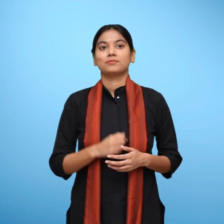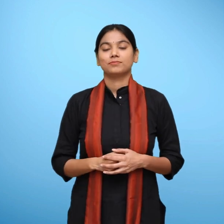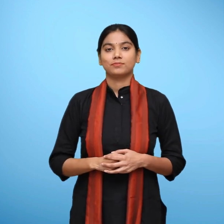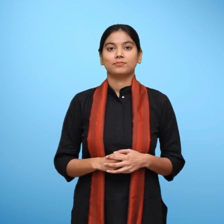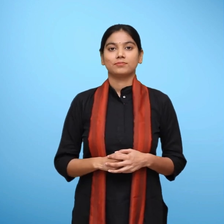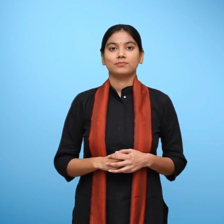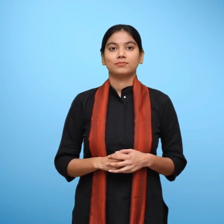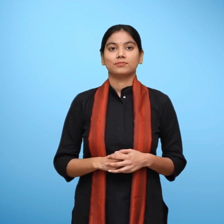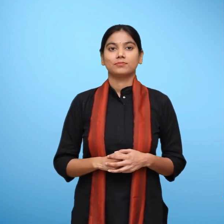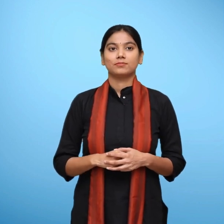मामा